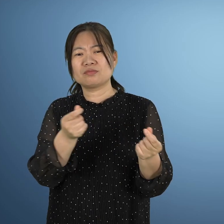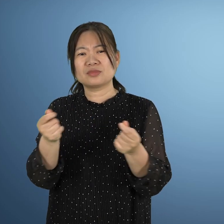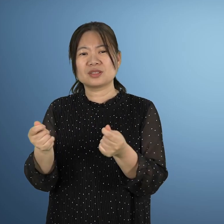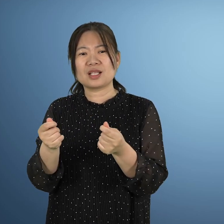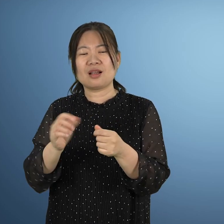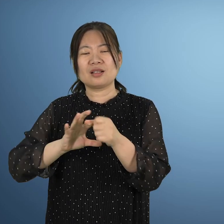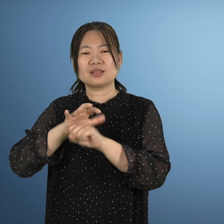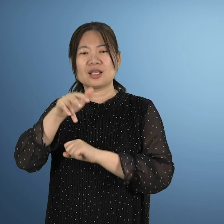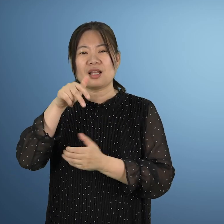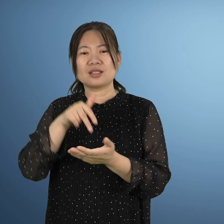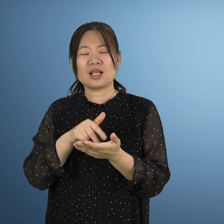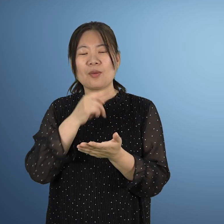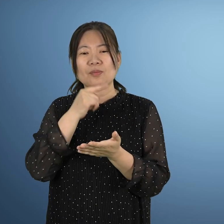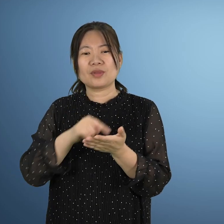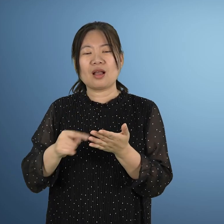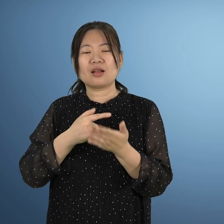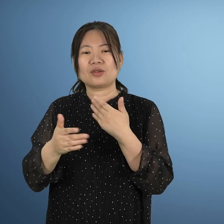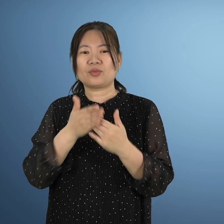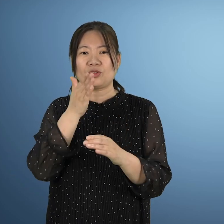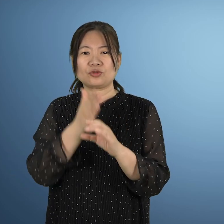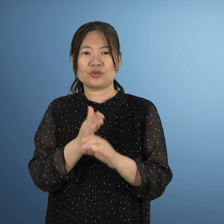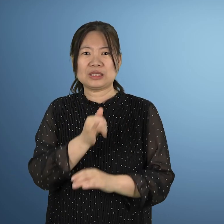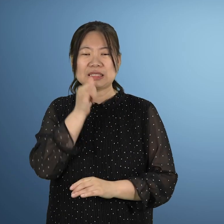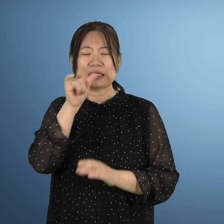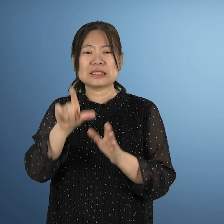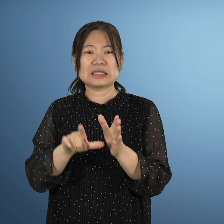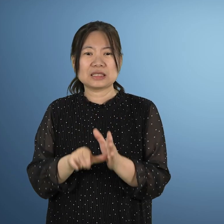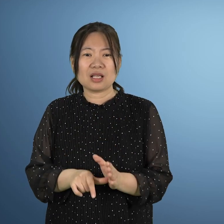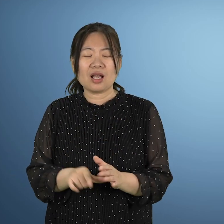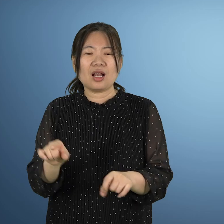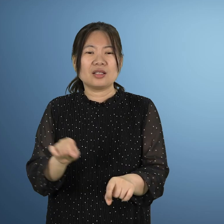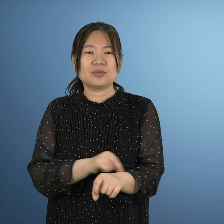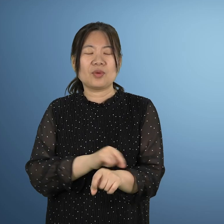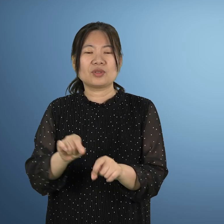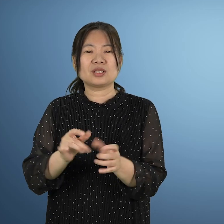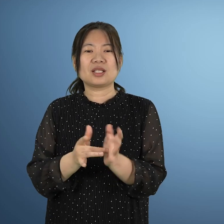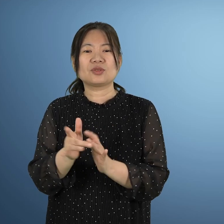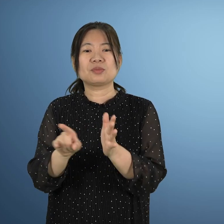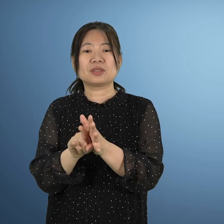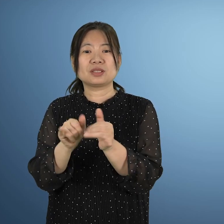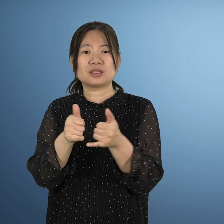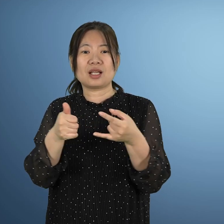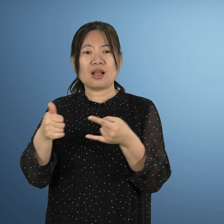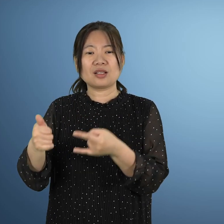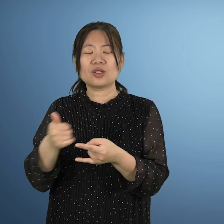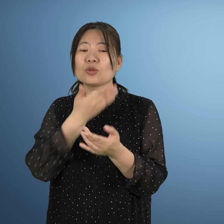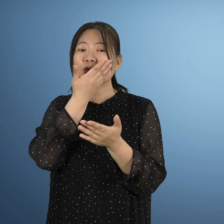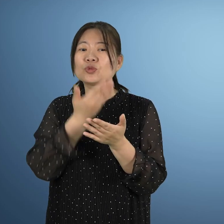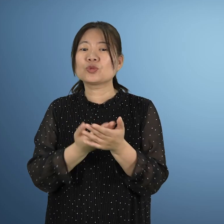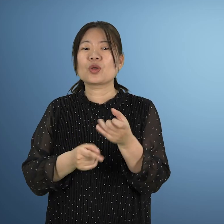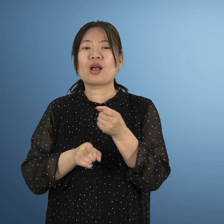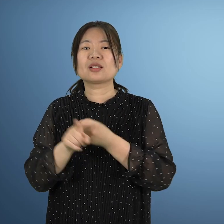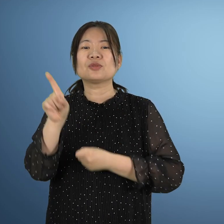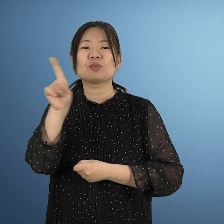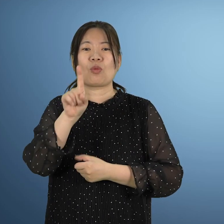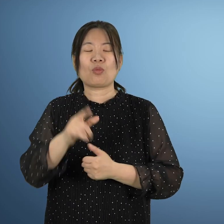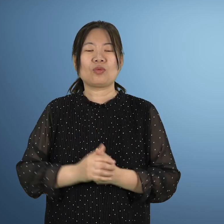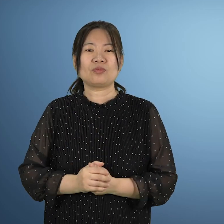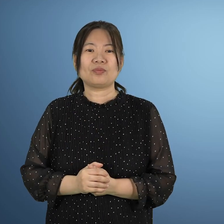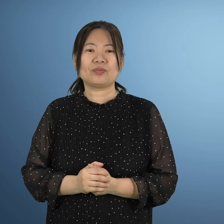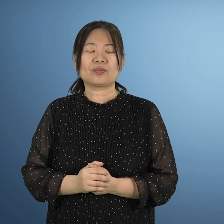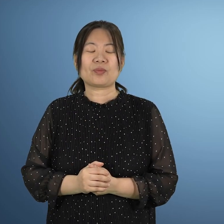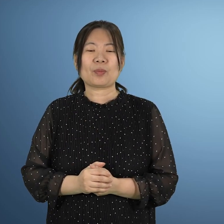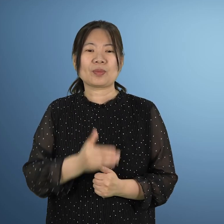비슷한 세계적 재난을 겪고 있는 이 시대에 특별히 그리스도인들에게 왜 중요할까요?